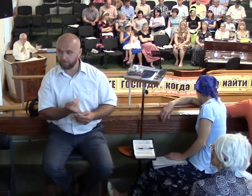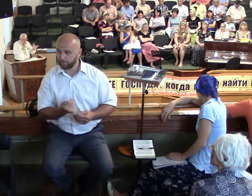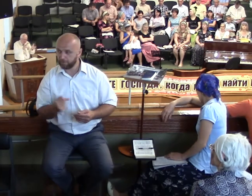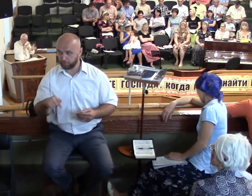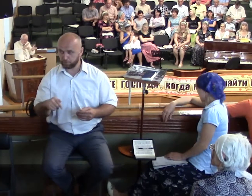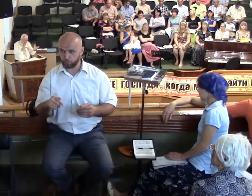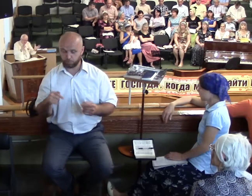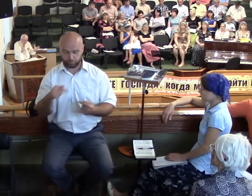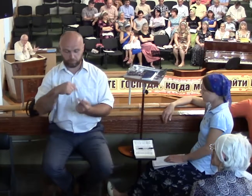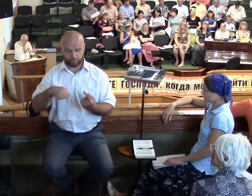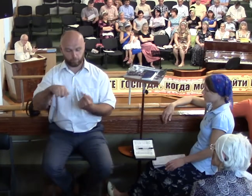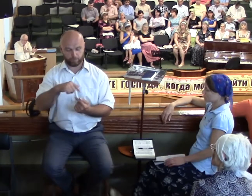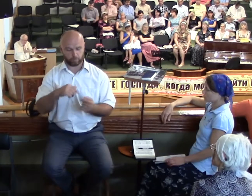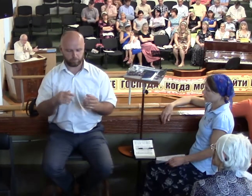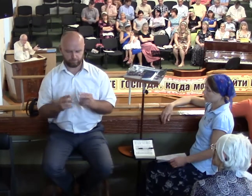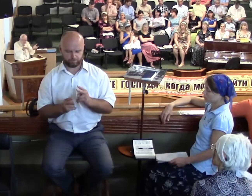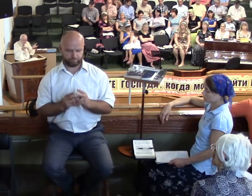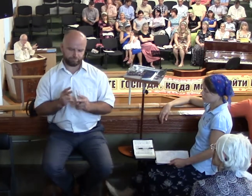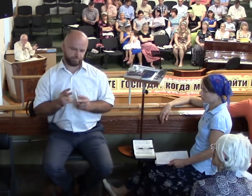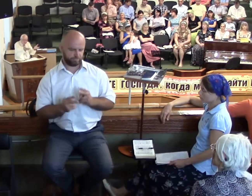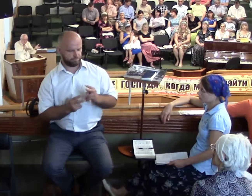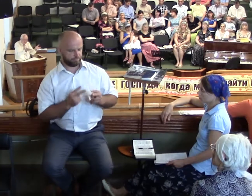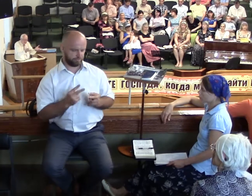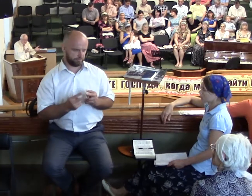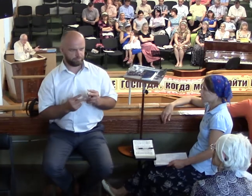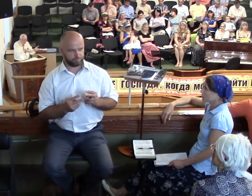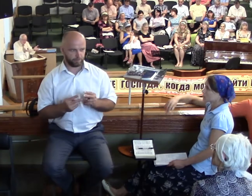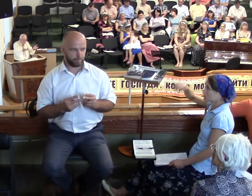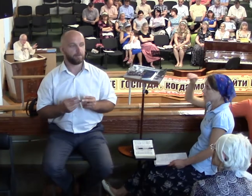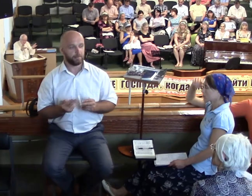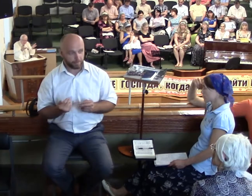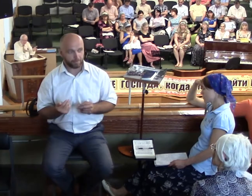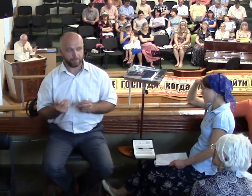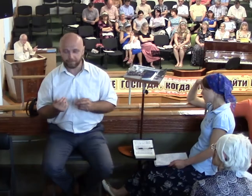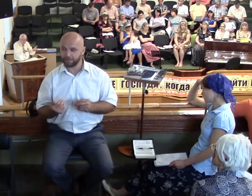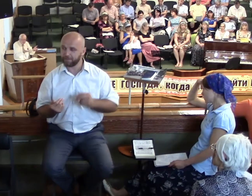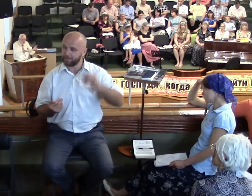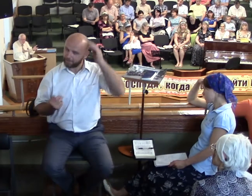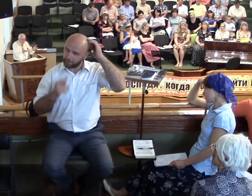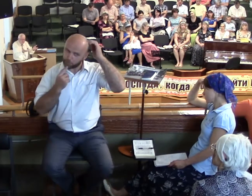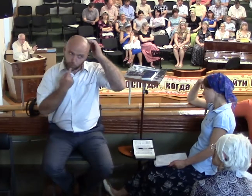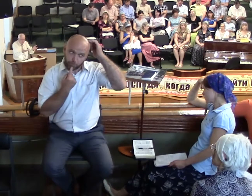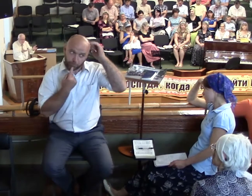То есть возможность там где-то вымазаться, чего-то